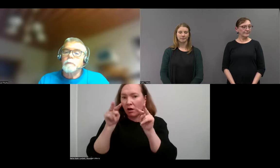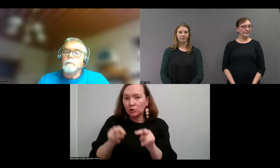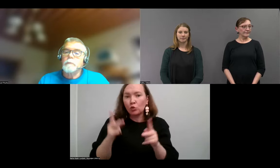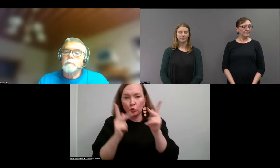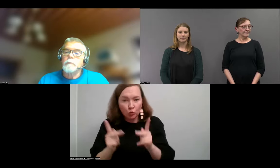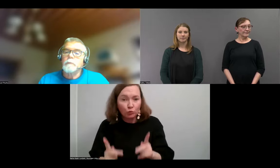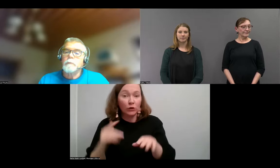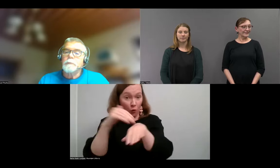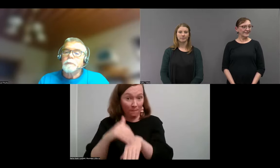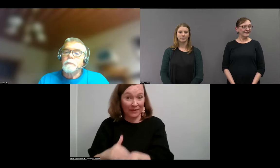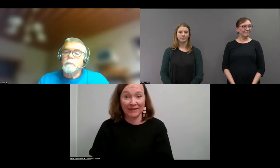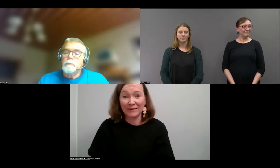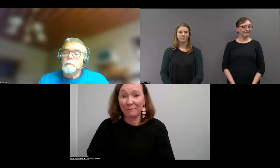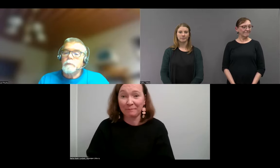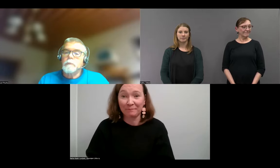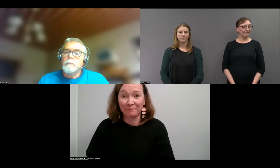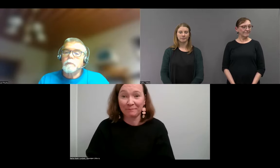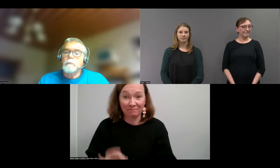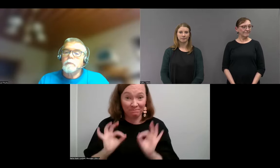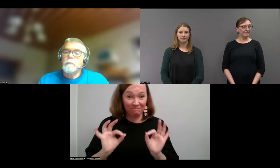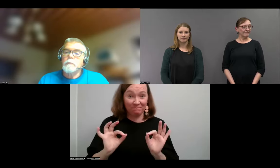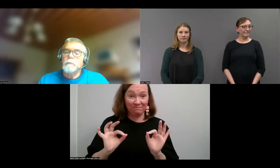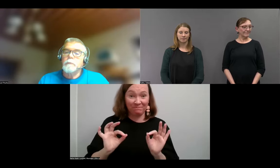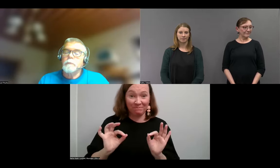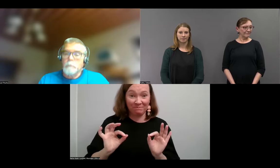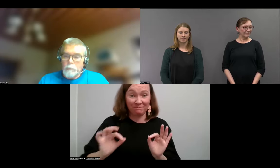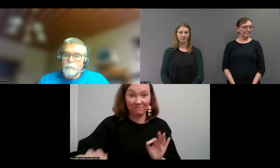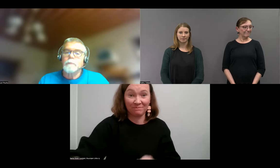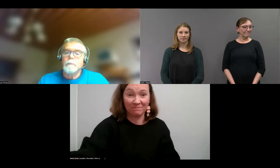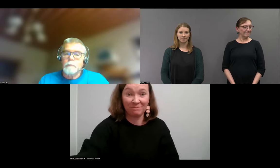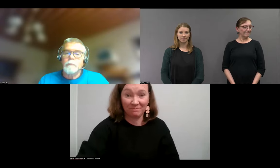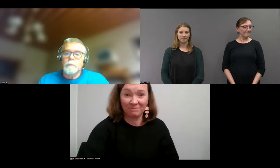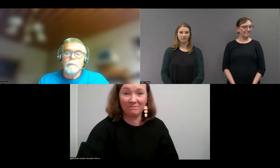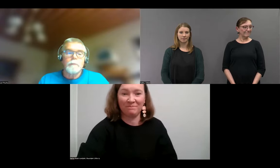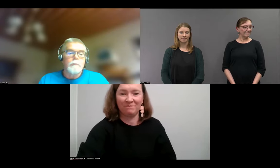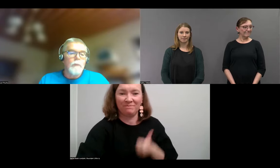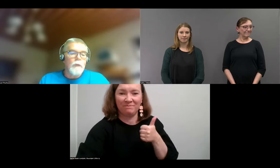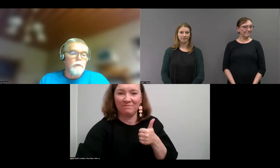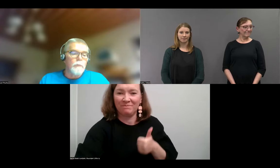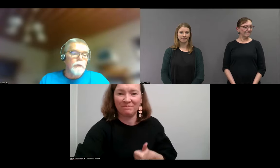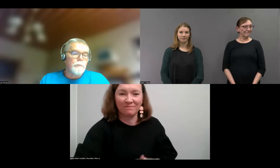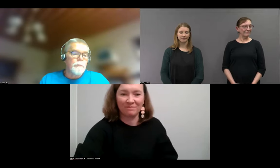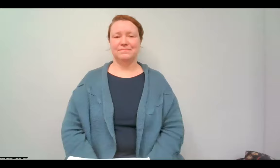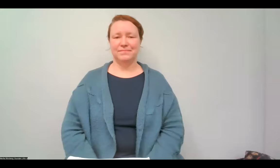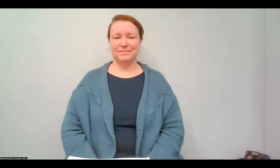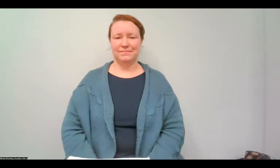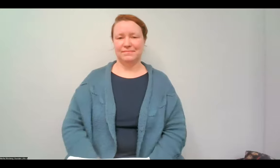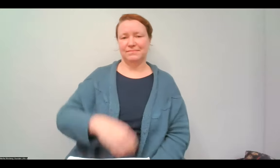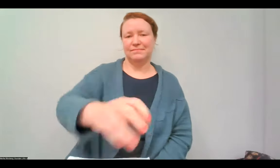oman puheenvuoronsa verran, ja sitten mennään kysymyksiin ja kommentteihin sen jälkeen. Sopiiko näin? Sopii.